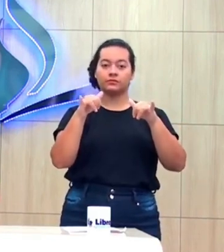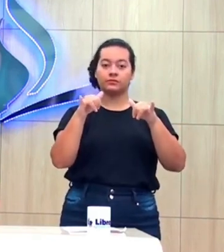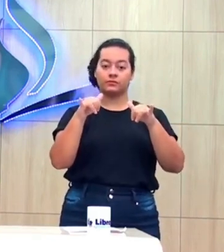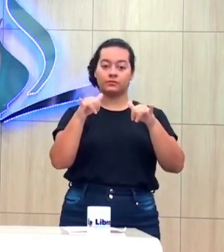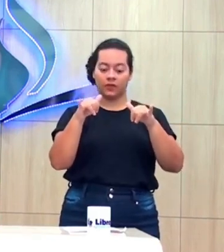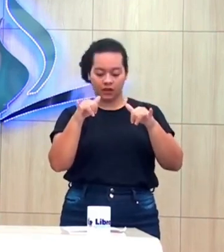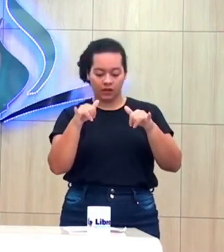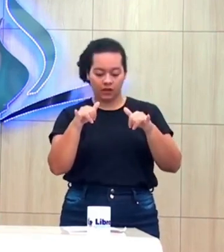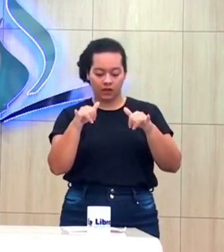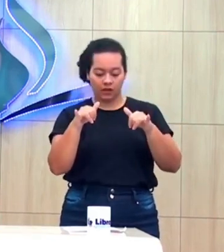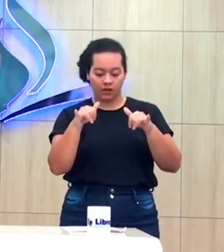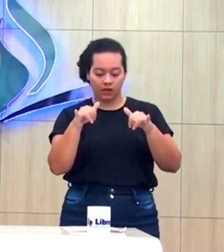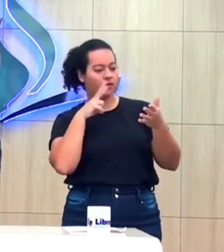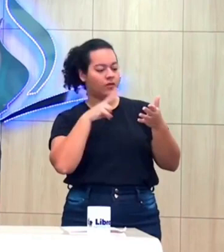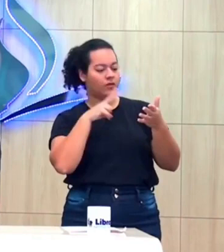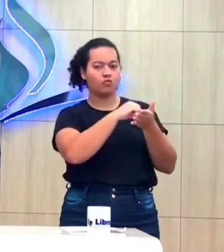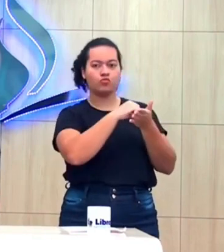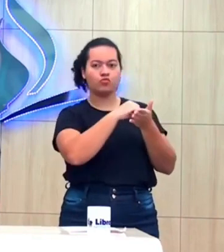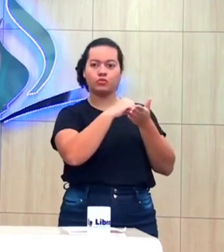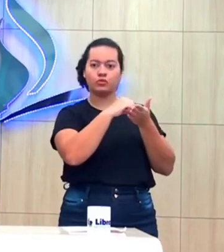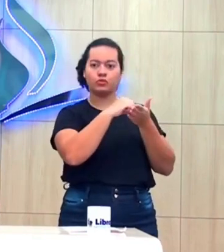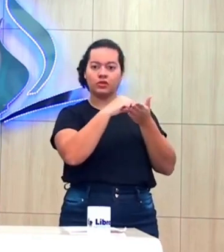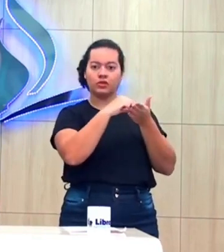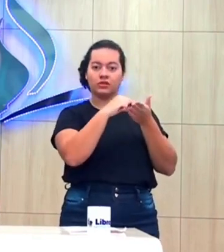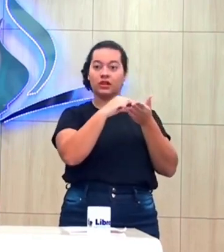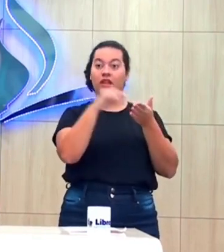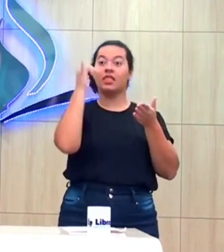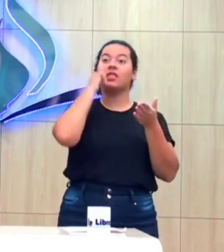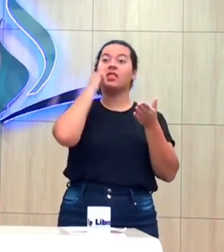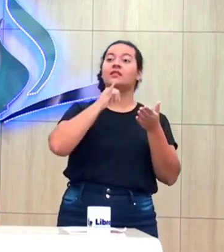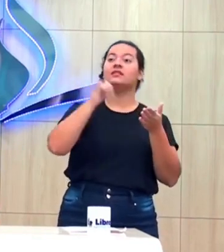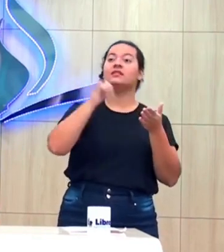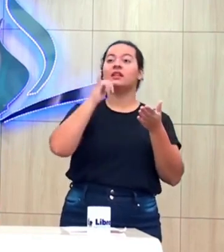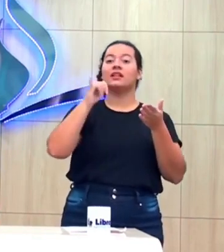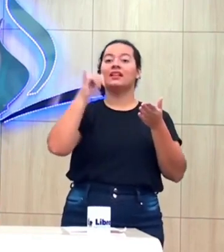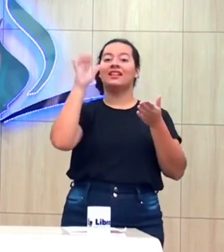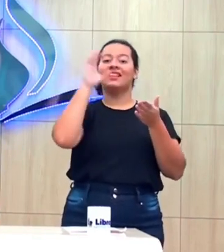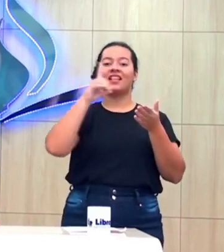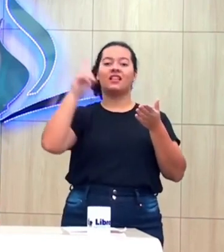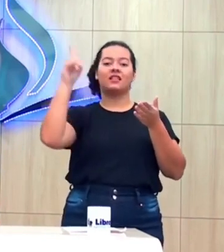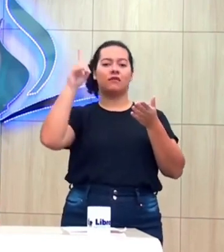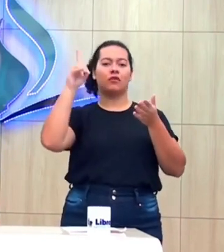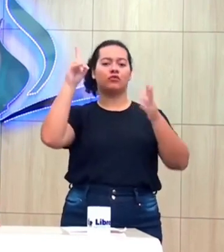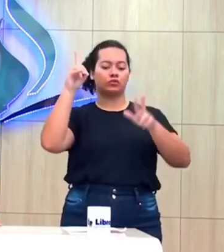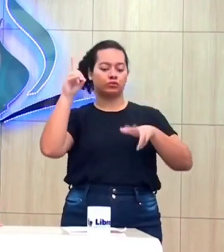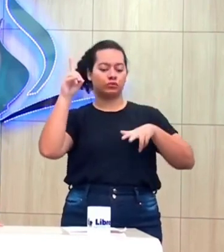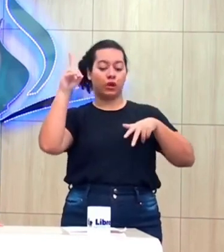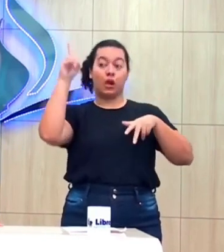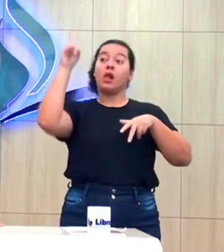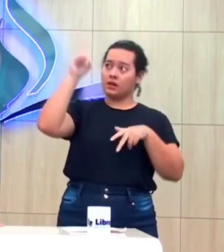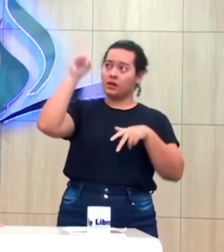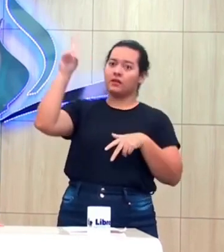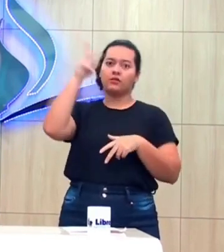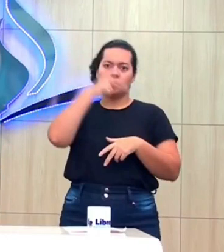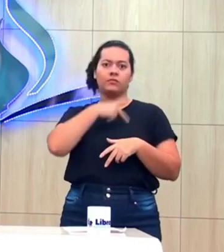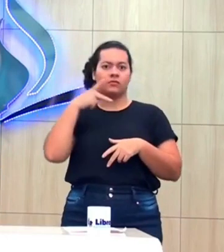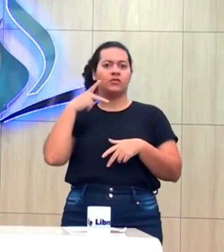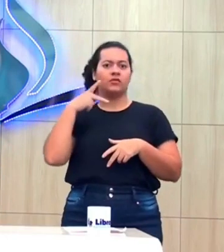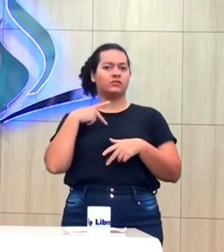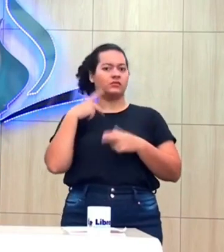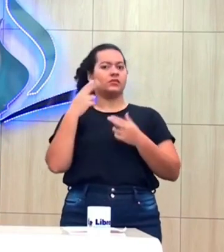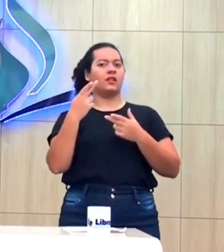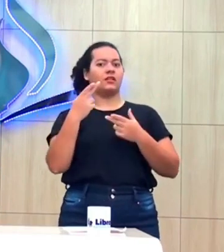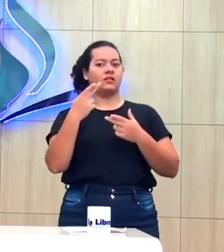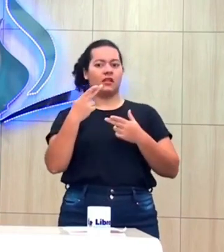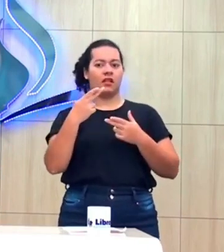palavras dentro dos Salmos e informa dizendo que o Senhor é o pastor, é o nosso pastor e nada vai